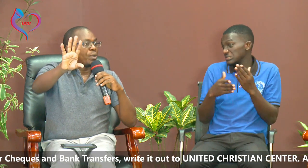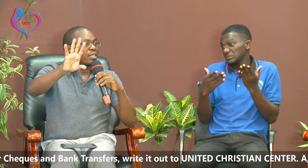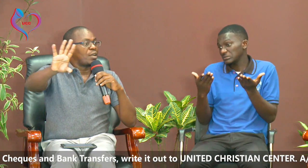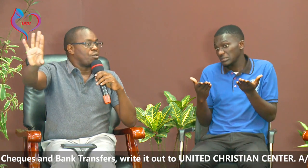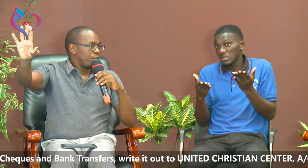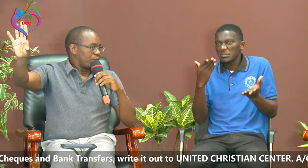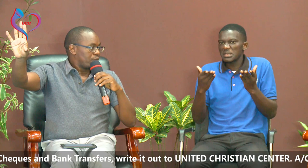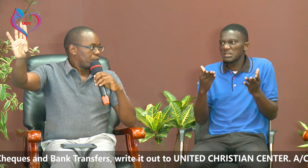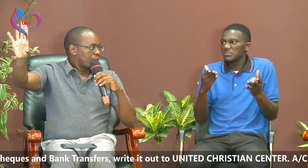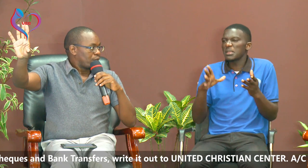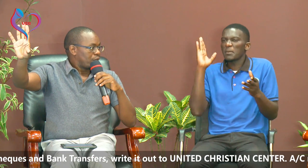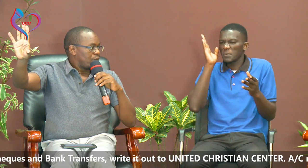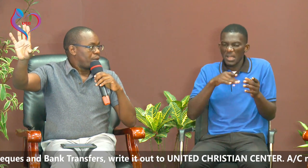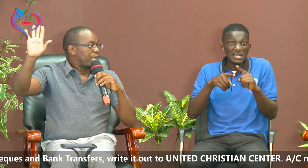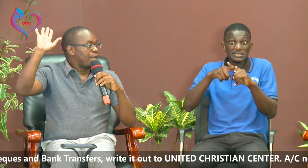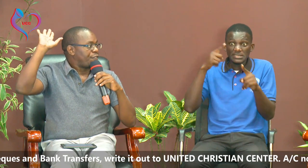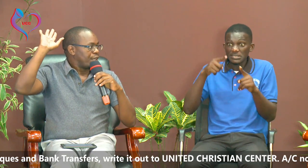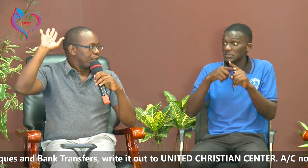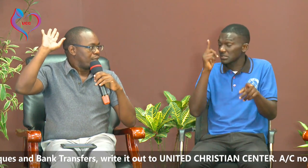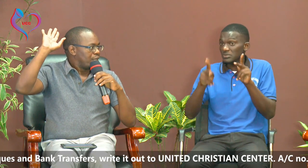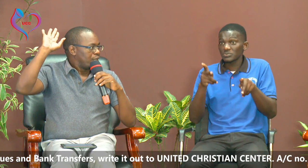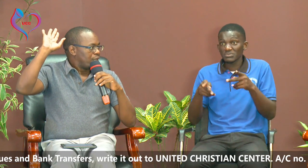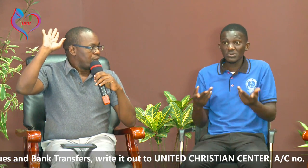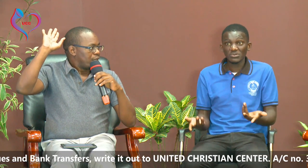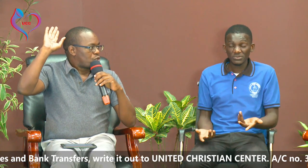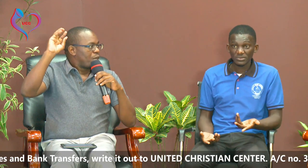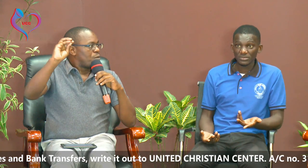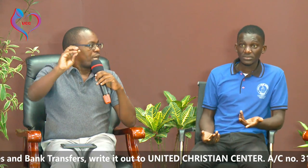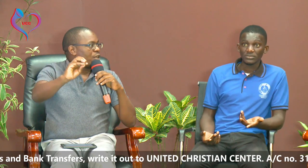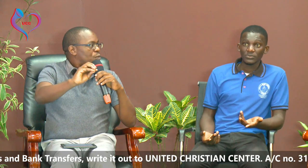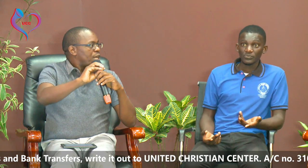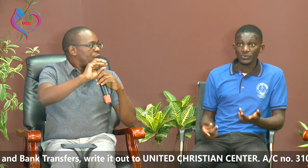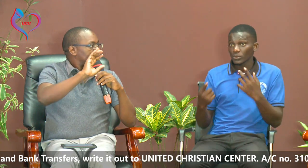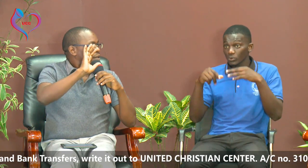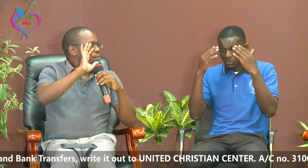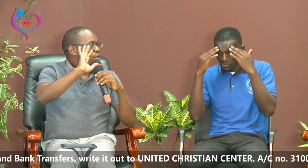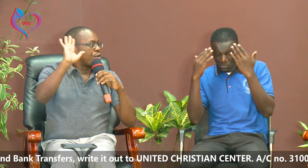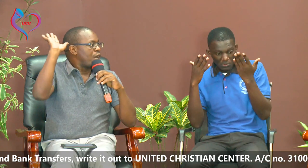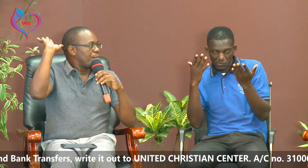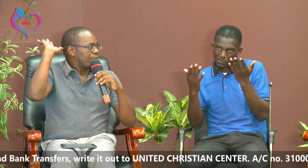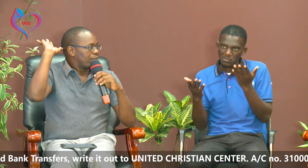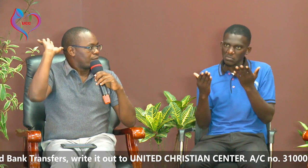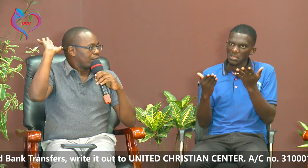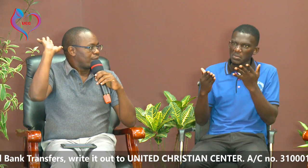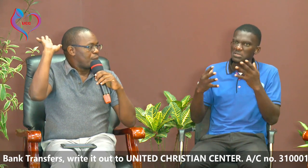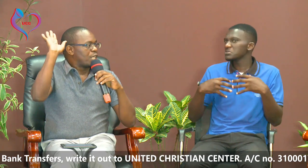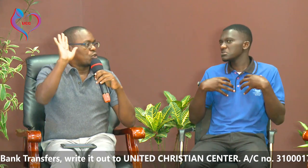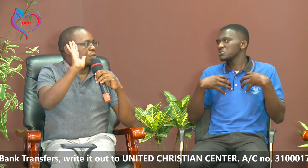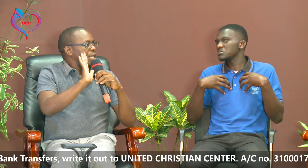oba Stalin oba Gaddafi tetumanya oba agenda kubeera ani Bill Graham ebyo na tetubimanya